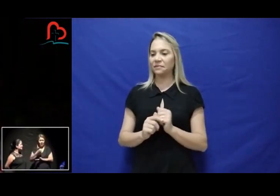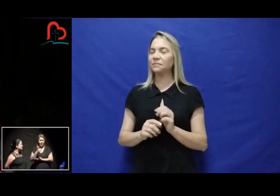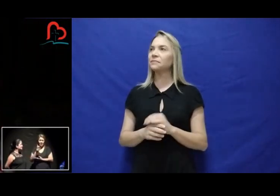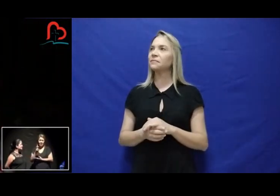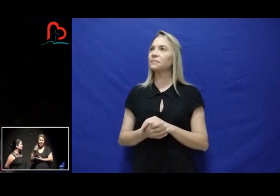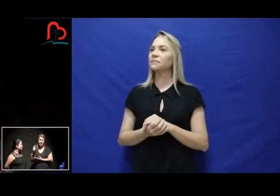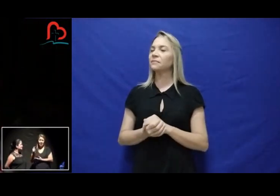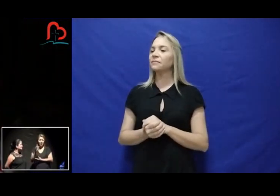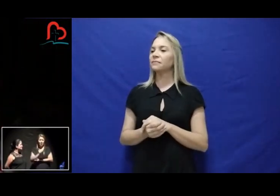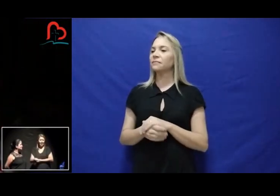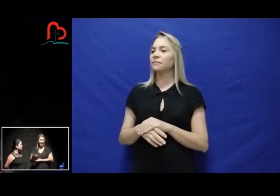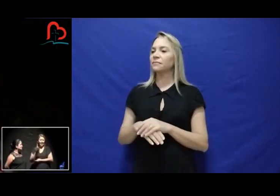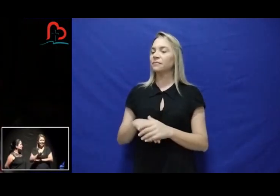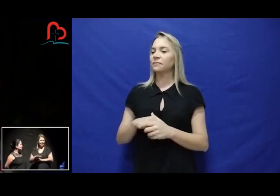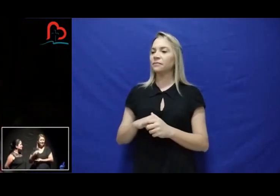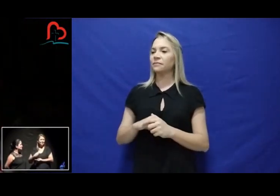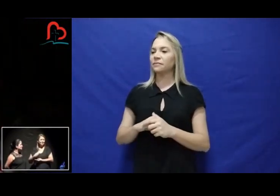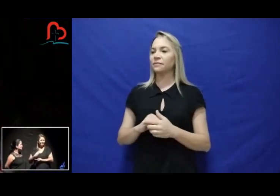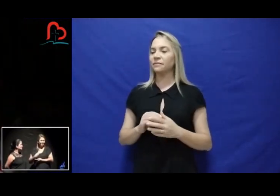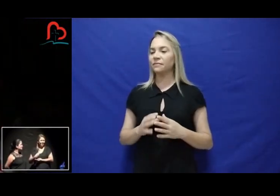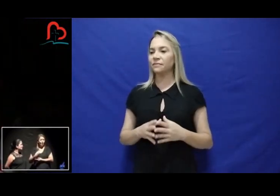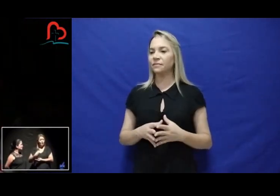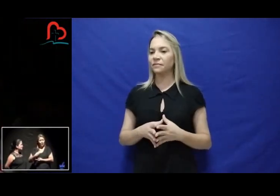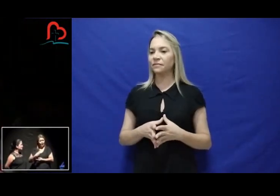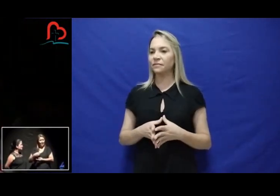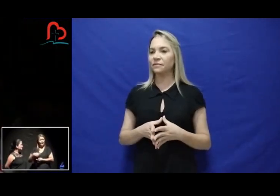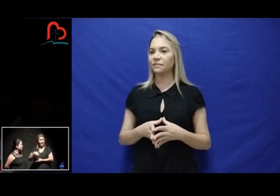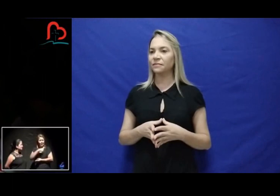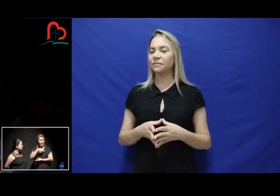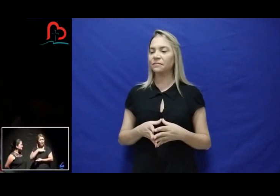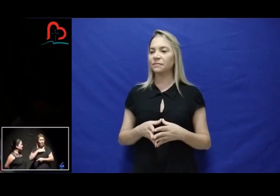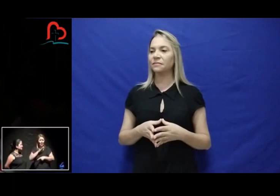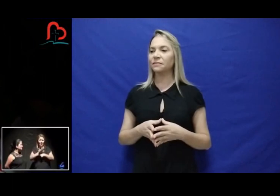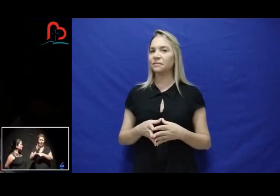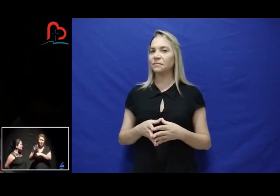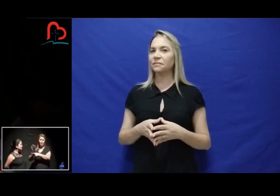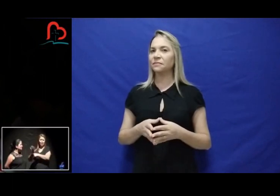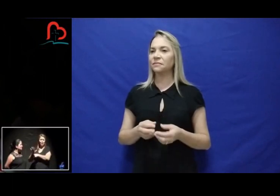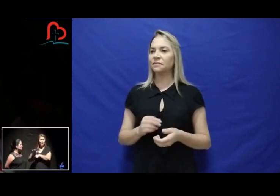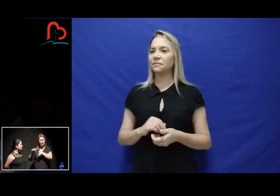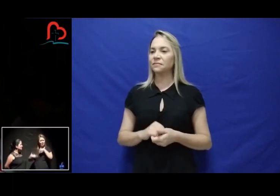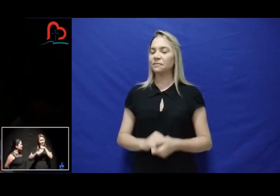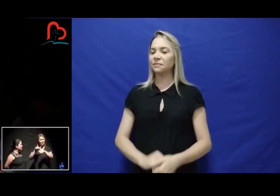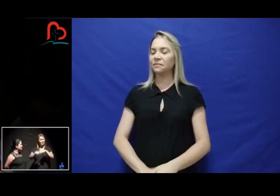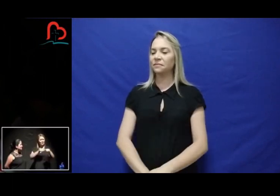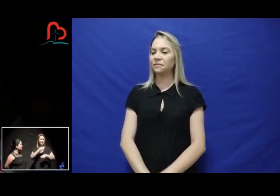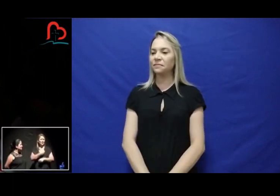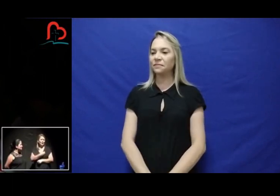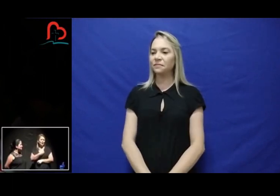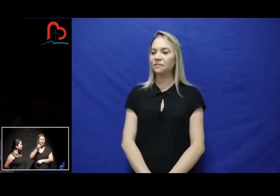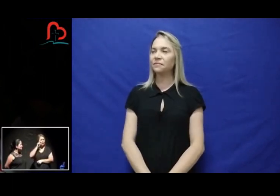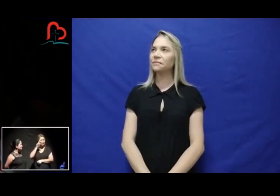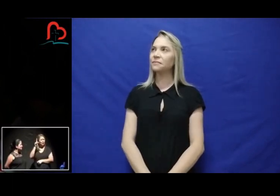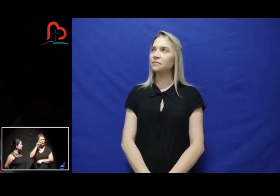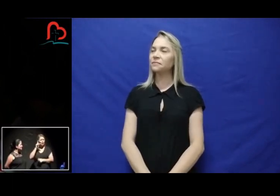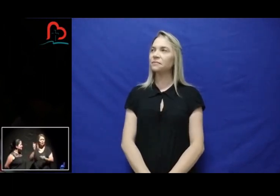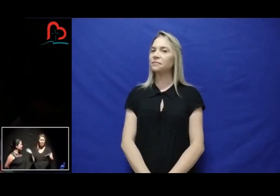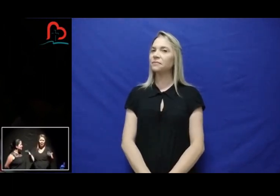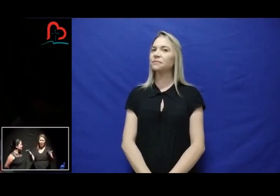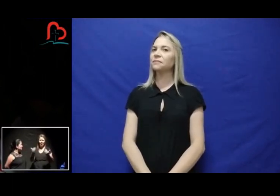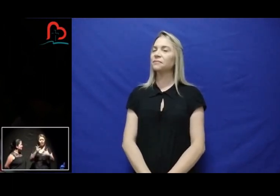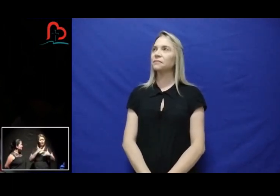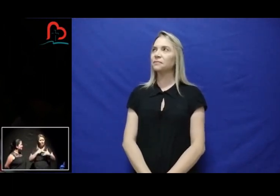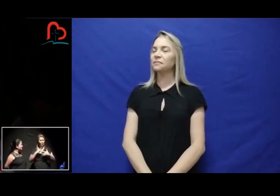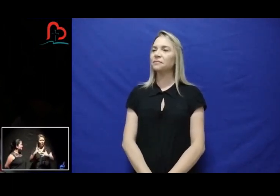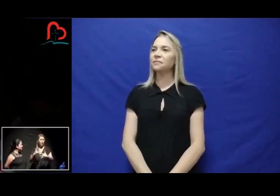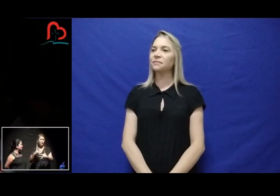serão transformadas através das nossas missionárias educadoras, que estão todos os dias reunindo com elas